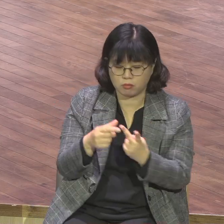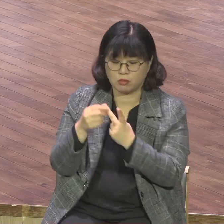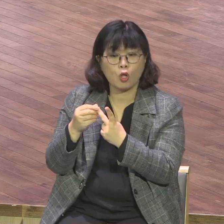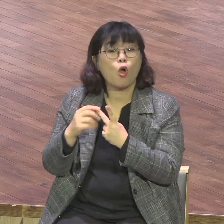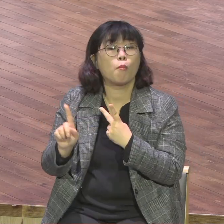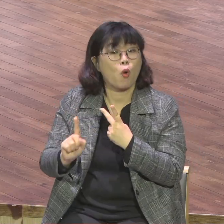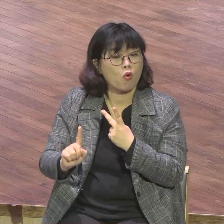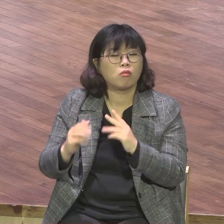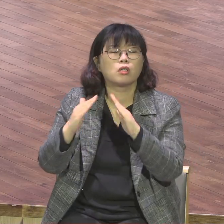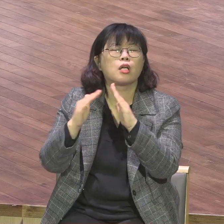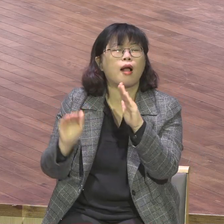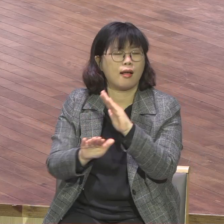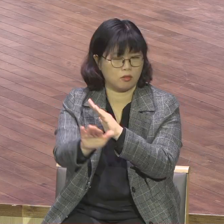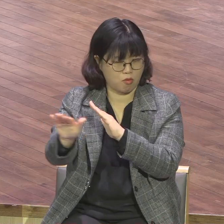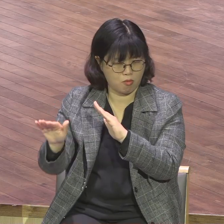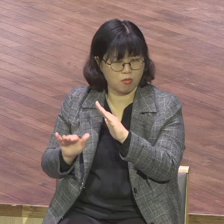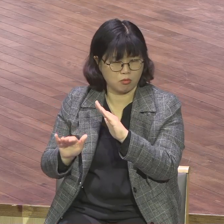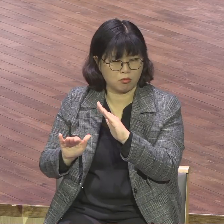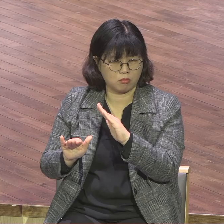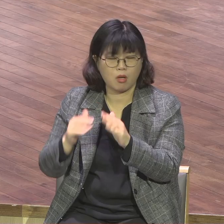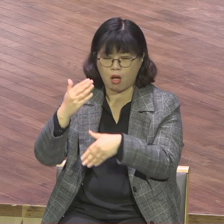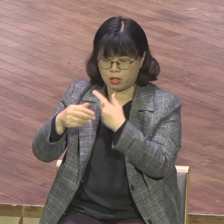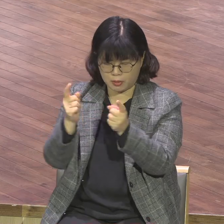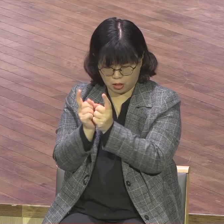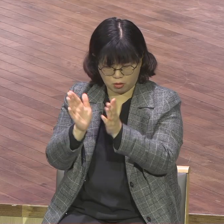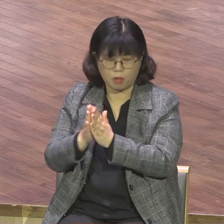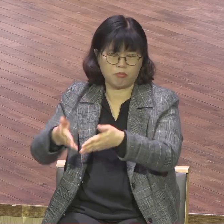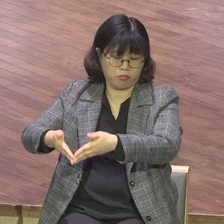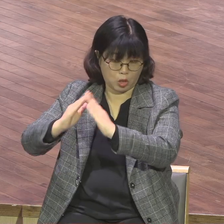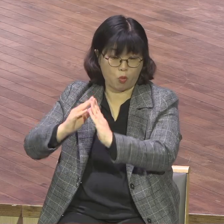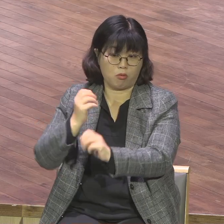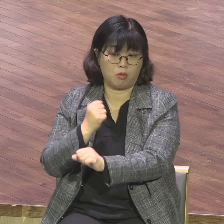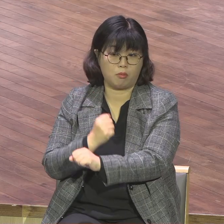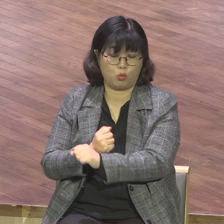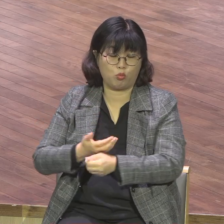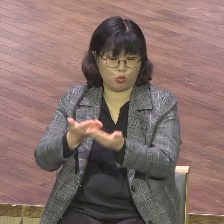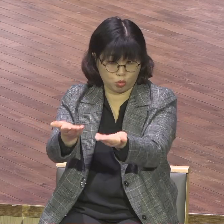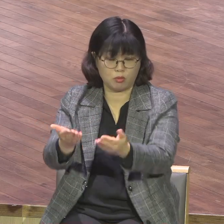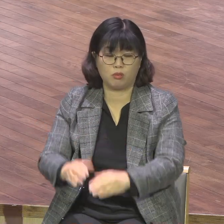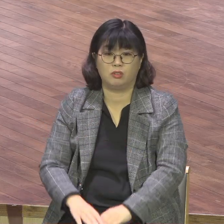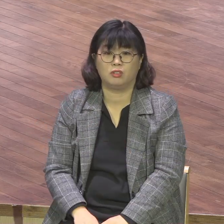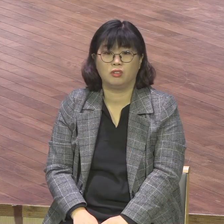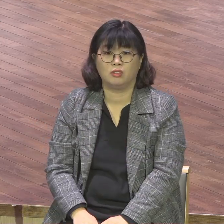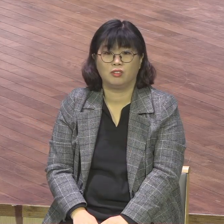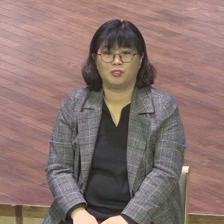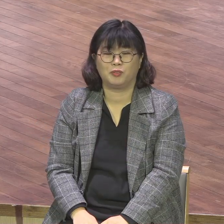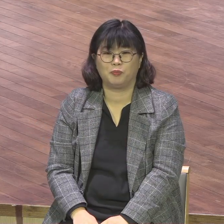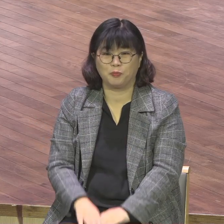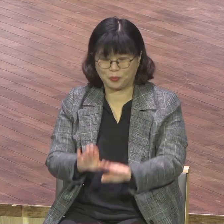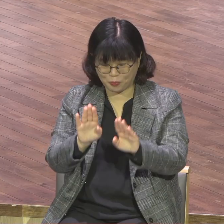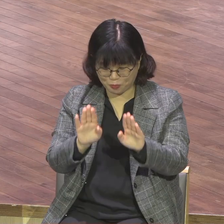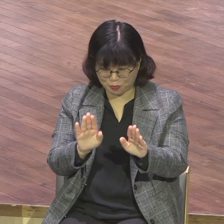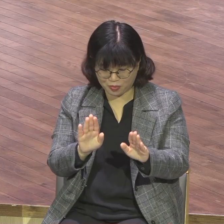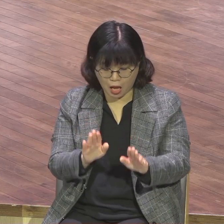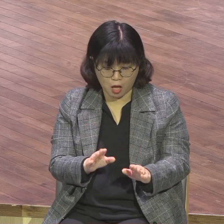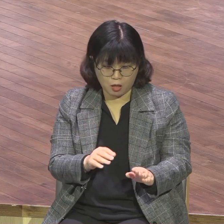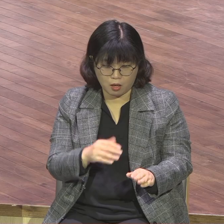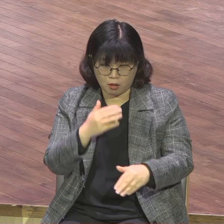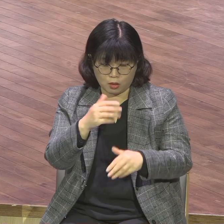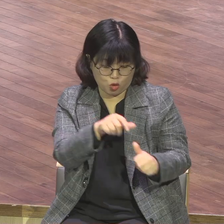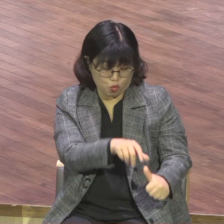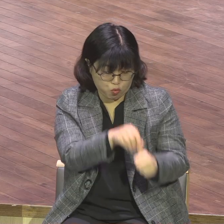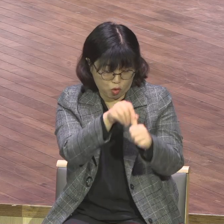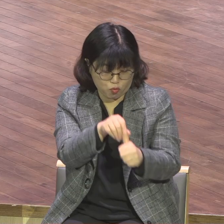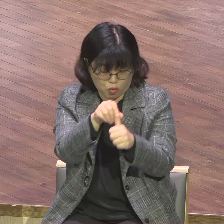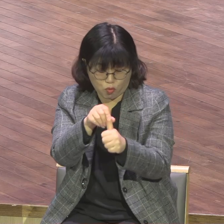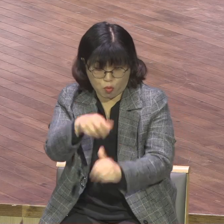하나님의 구원 사역의 결과로 신약 교회가 탄생이 되었다고 하면 하나님의 창조 사역의 절정이